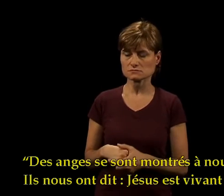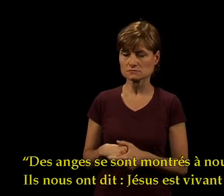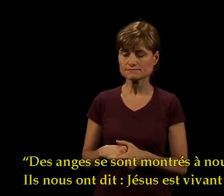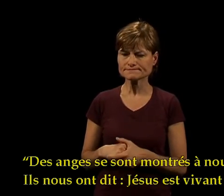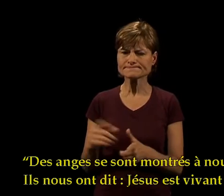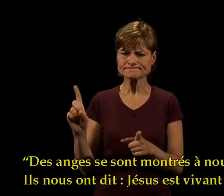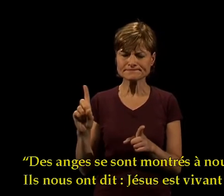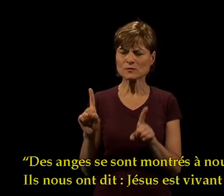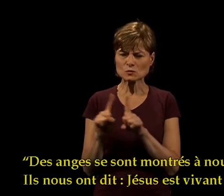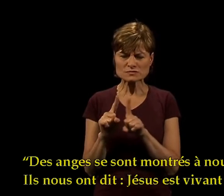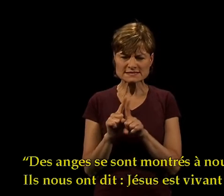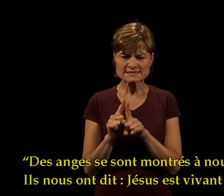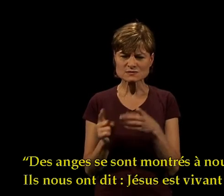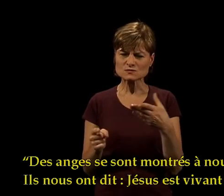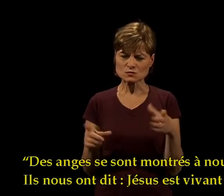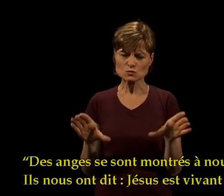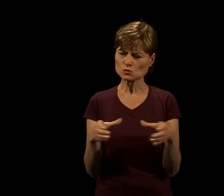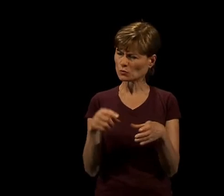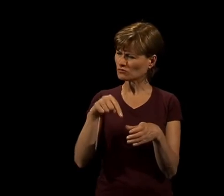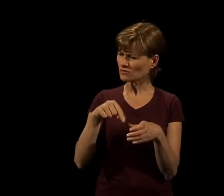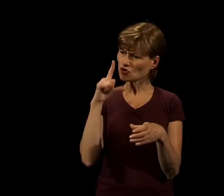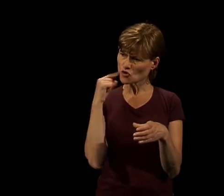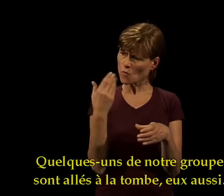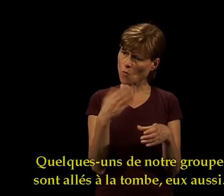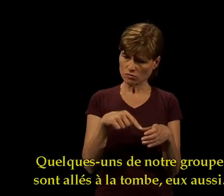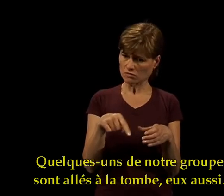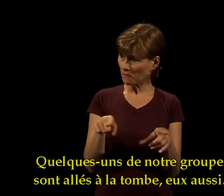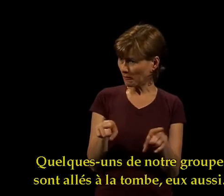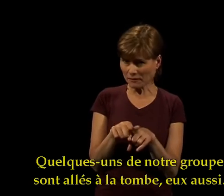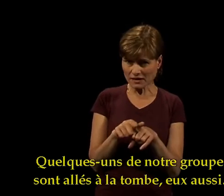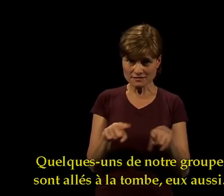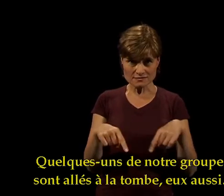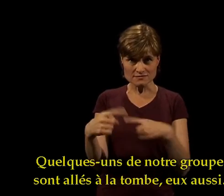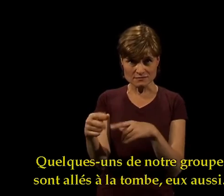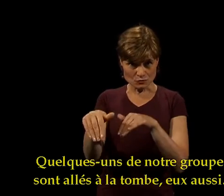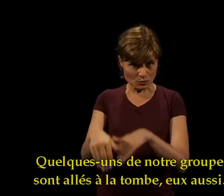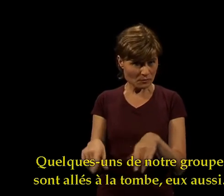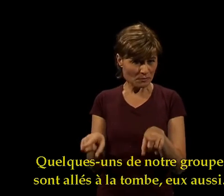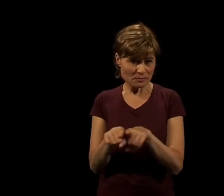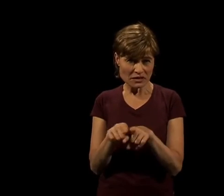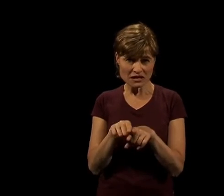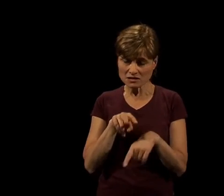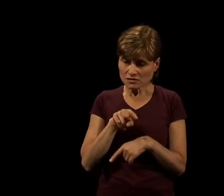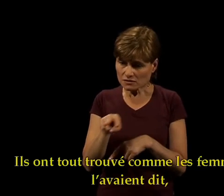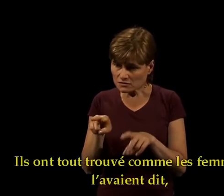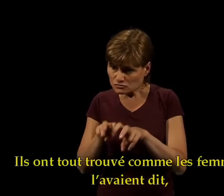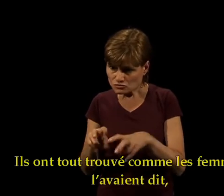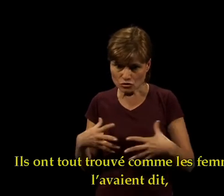« Jésus est vivant ». Quelques-uns de notre groupe sont allés à la tombe, eux aussi. Ils ont tout trouvé comme les femmes l'avaient